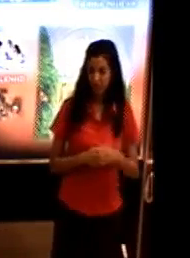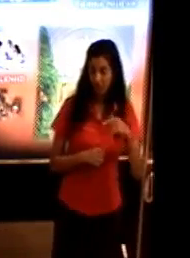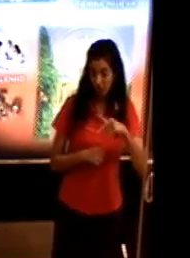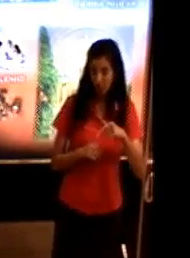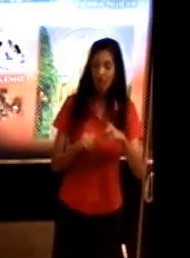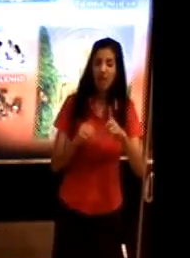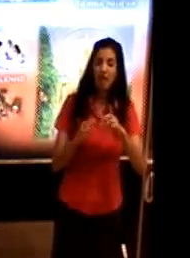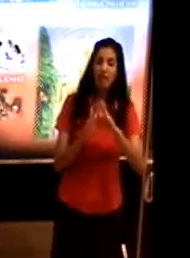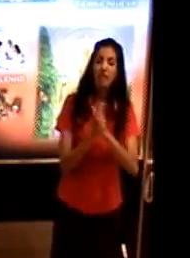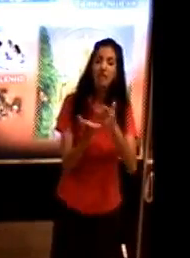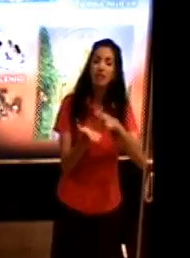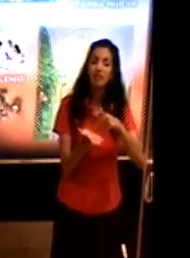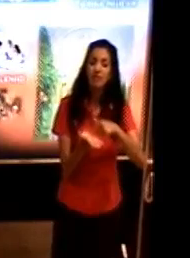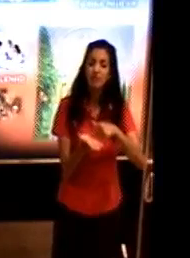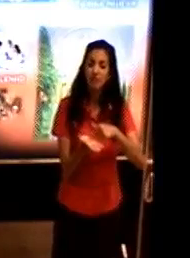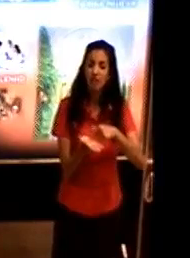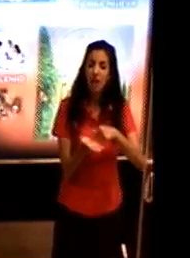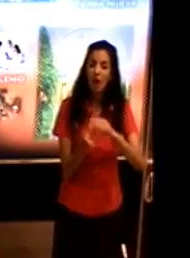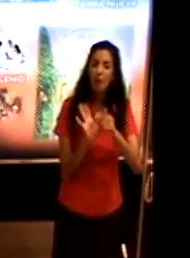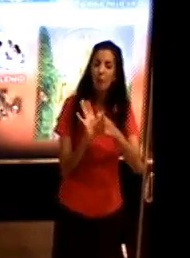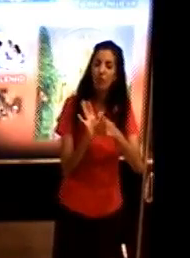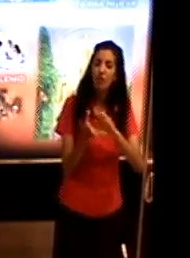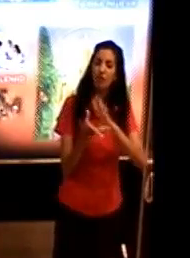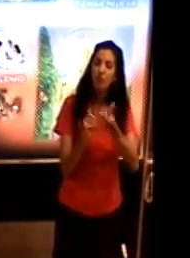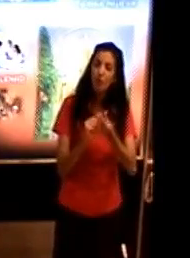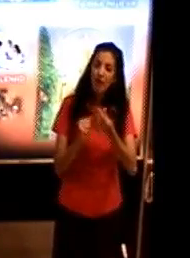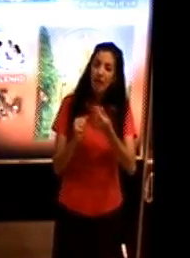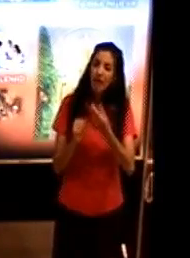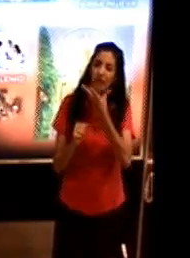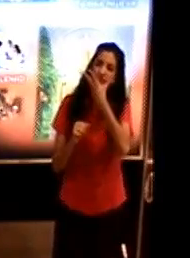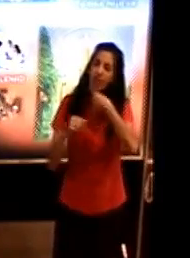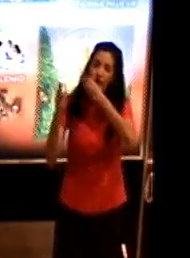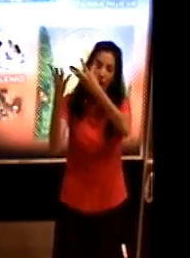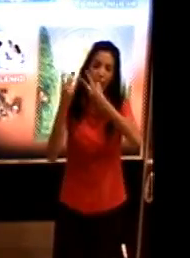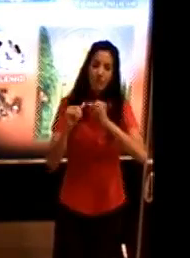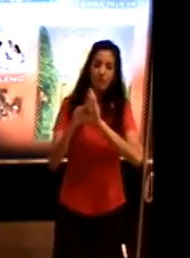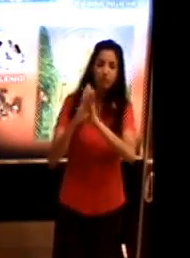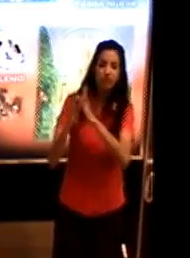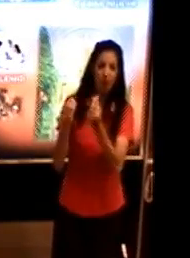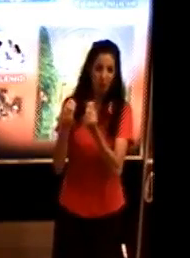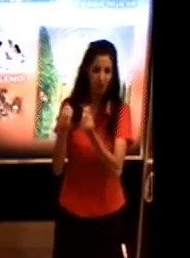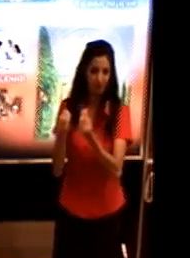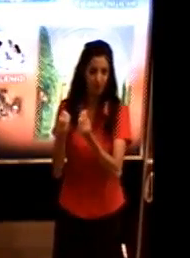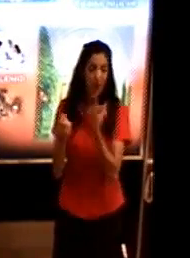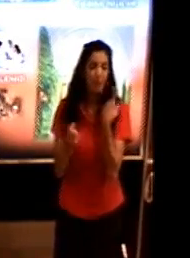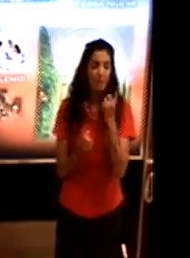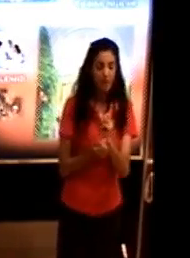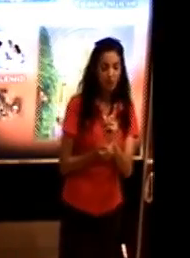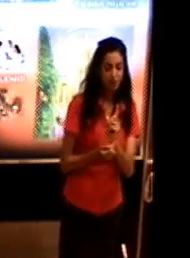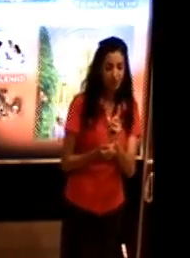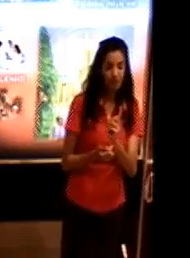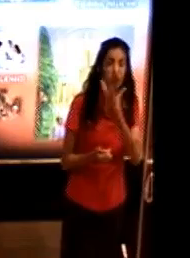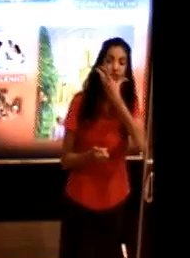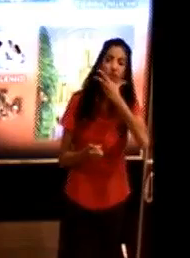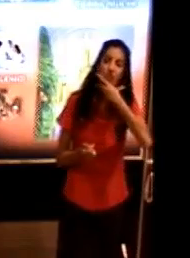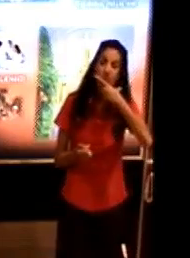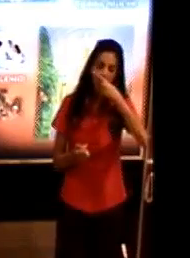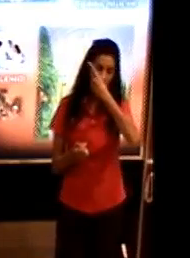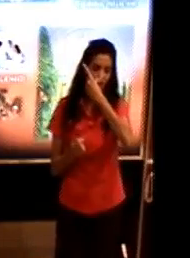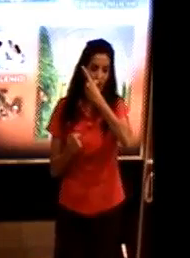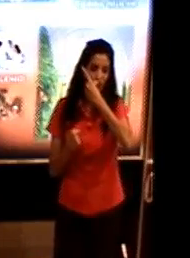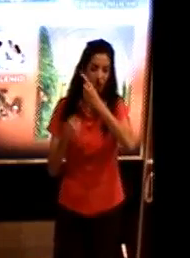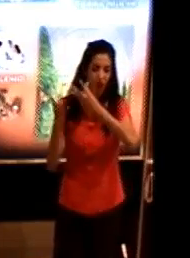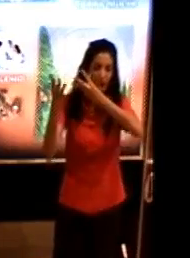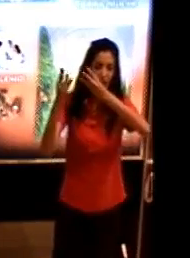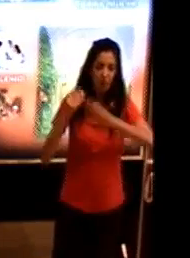Queridos hermanos, el Señor va permitiendo que nos asemejemos cada vez más a quien, aquel que nos creó, ¿verdad?